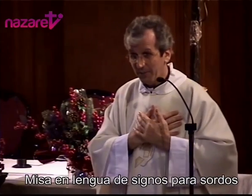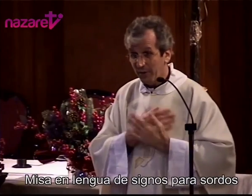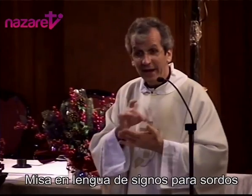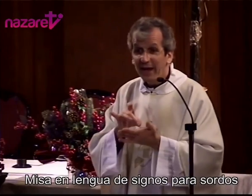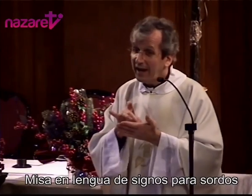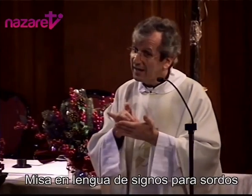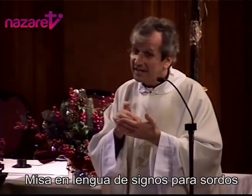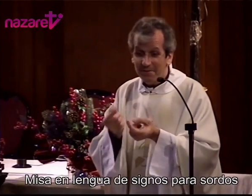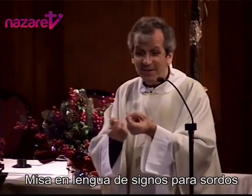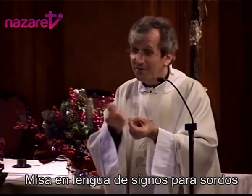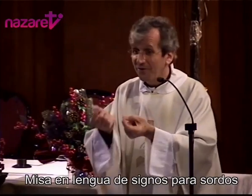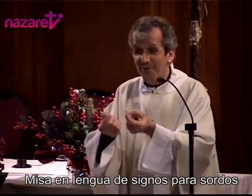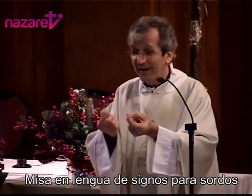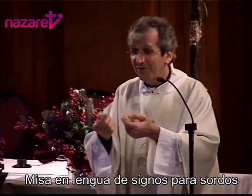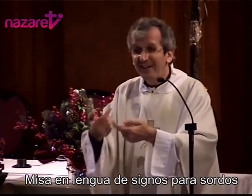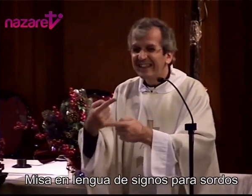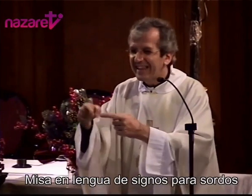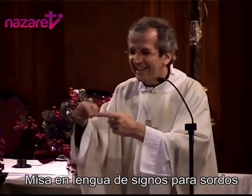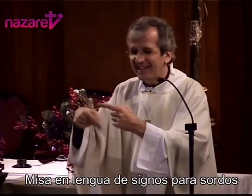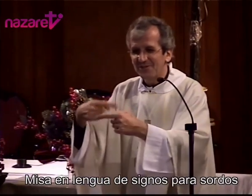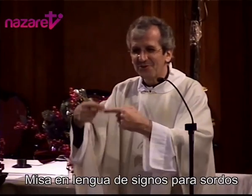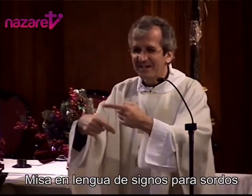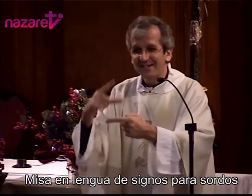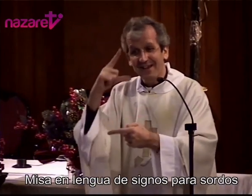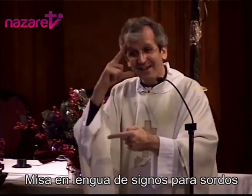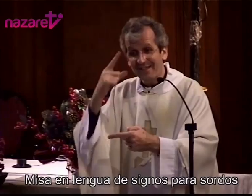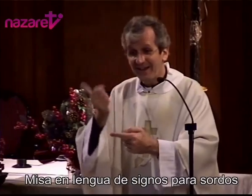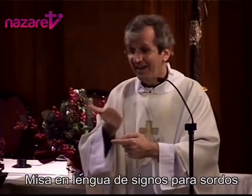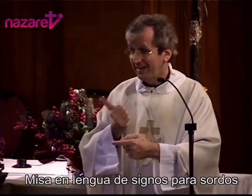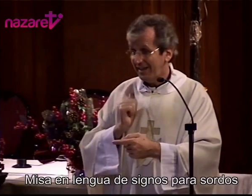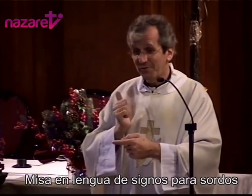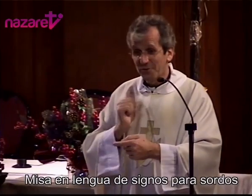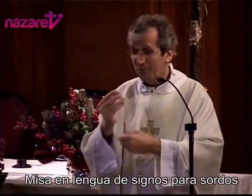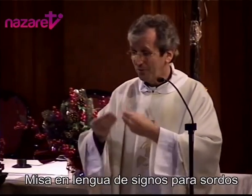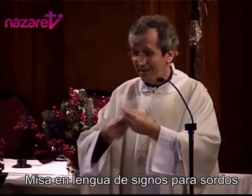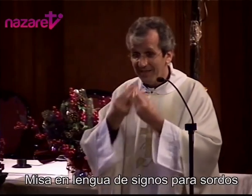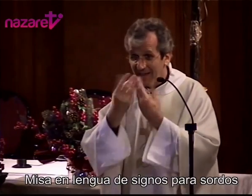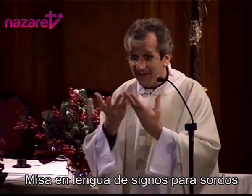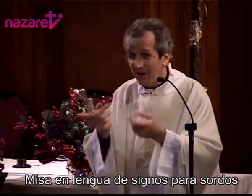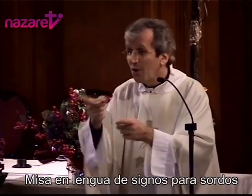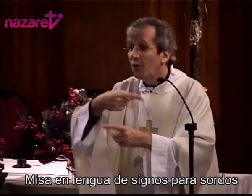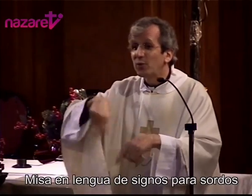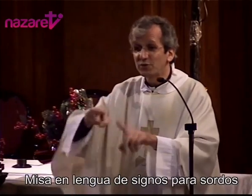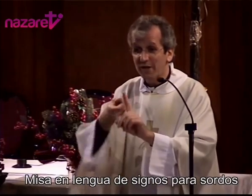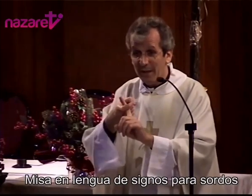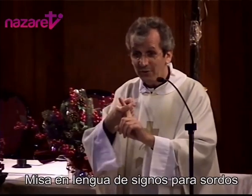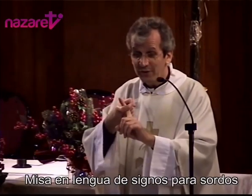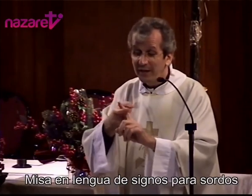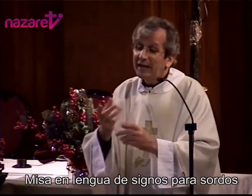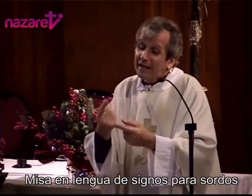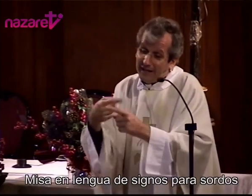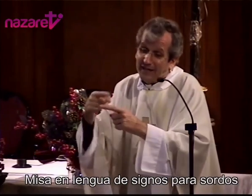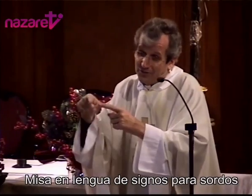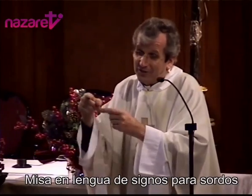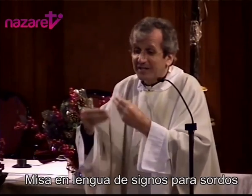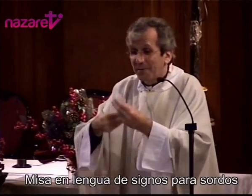ese amor en el servicio concreto de tantas cosas que cada día tenemos oportunidad de hacer con nuestros hermanos